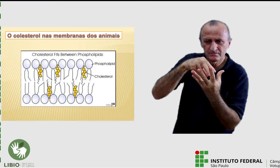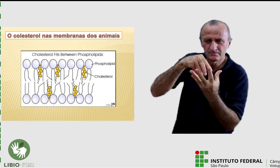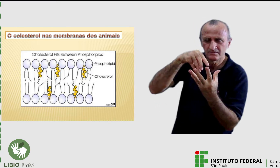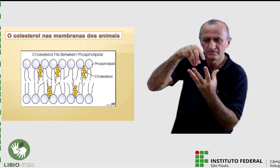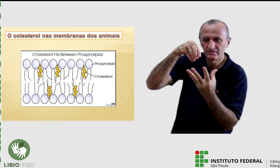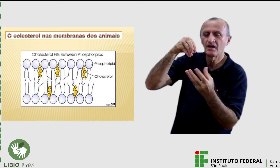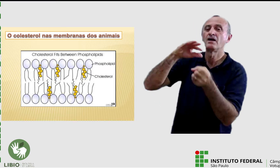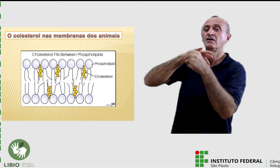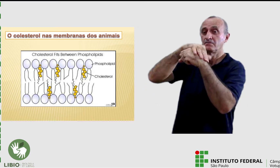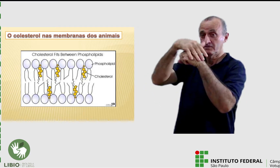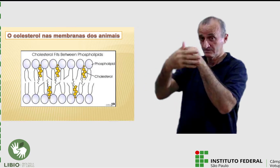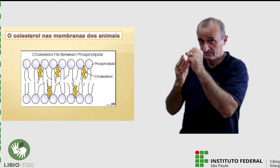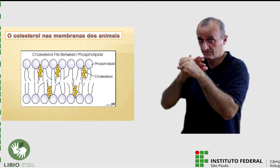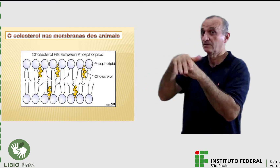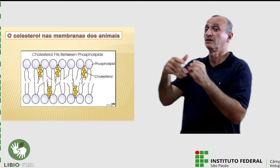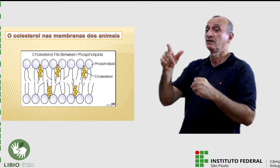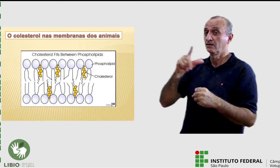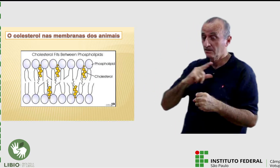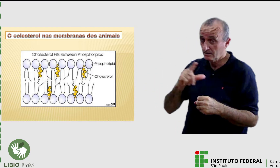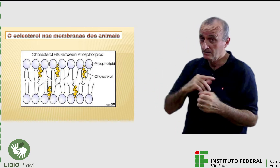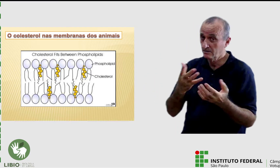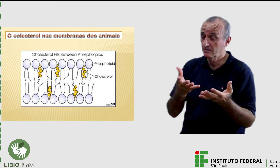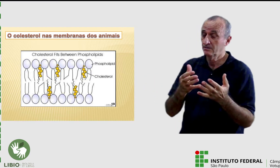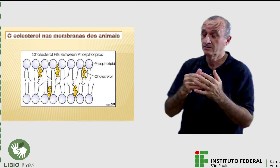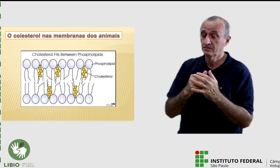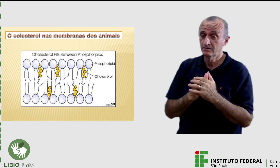os fosfolipídios da membrana plasmática?